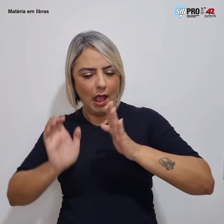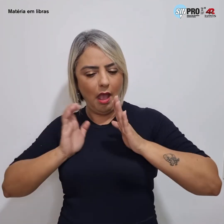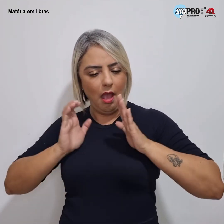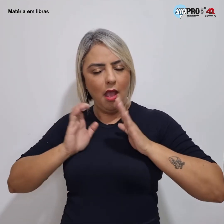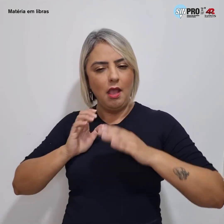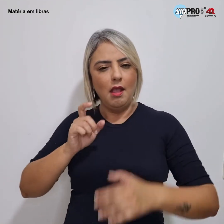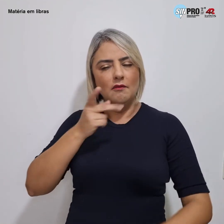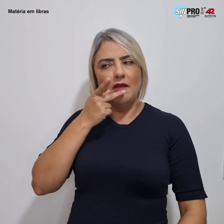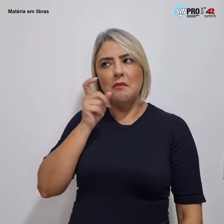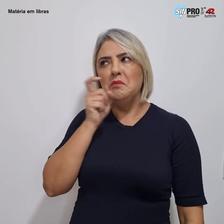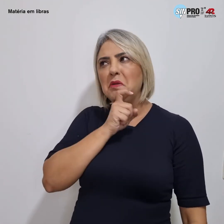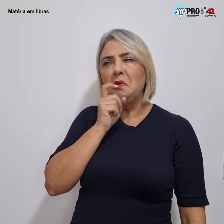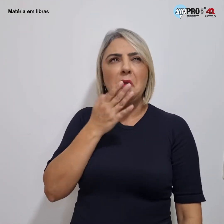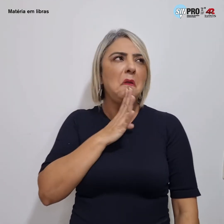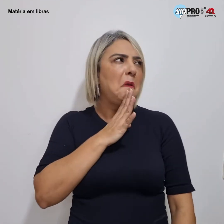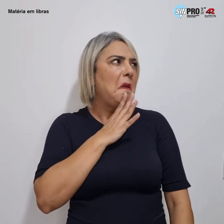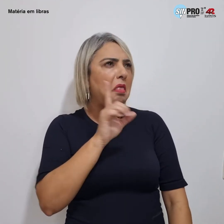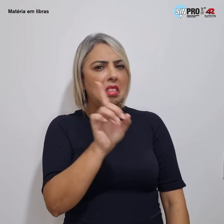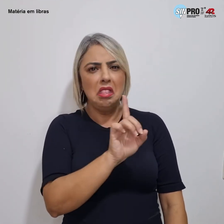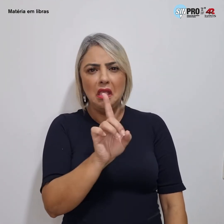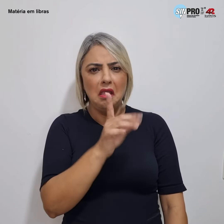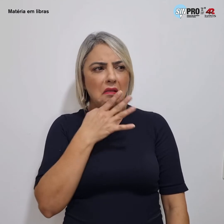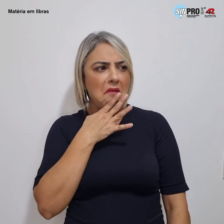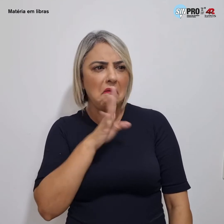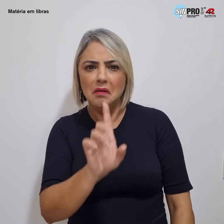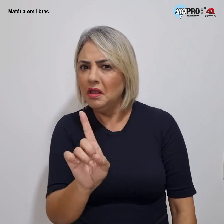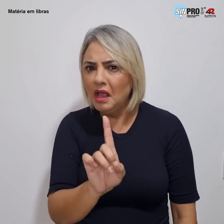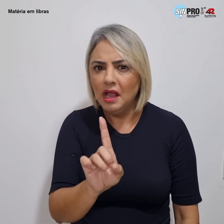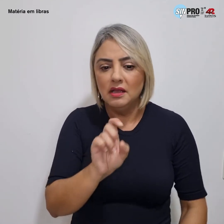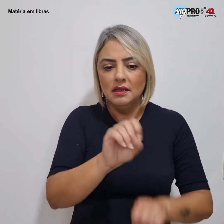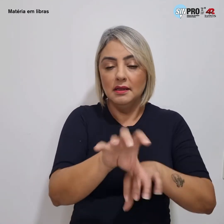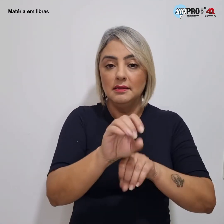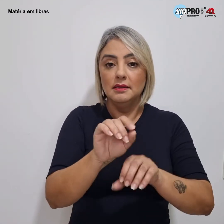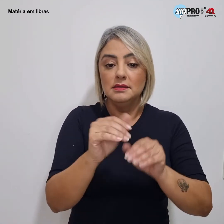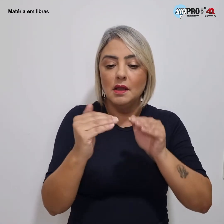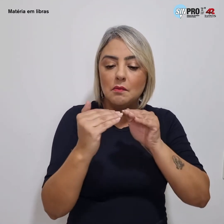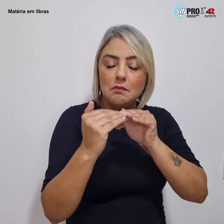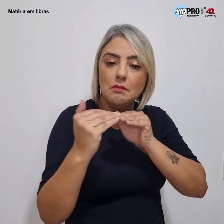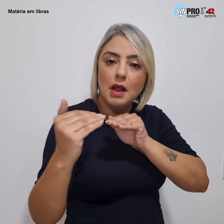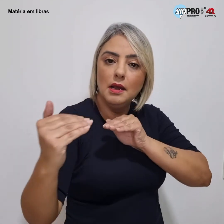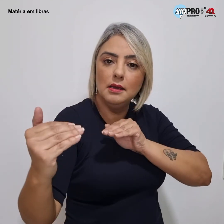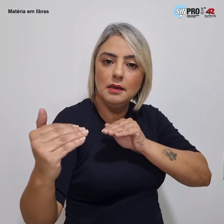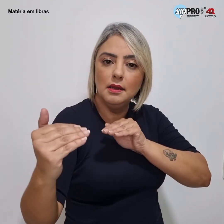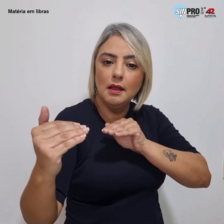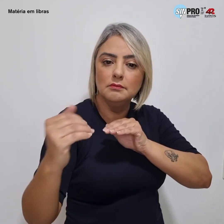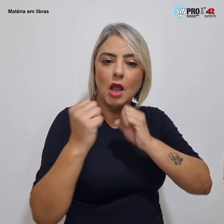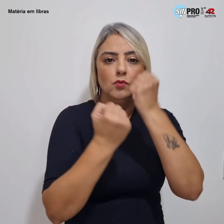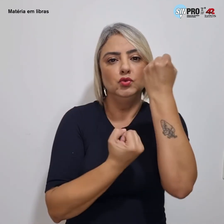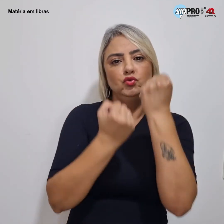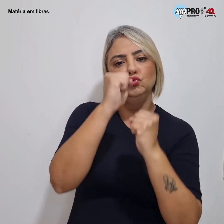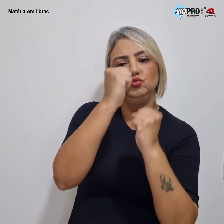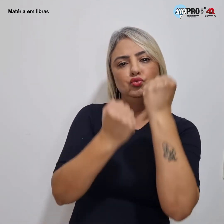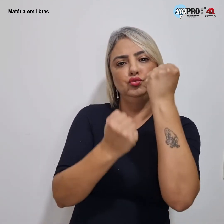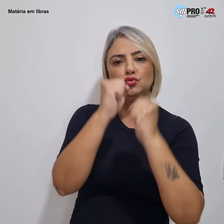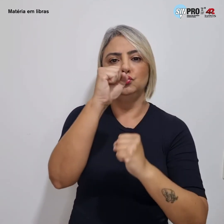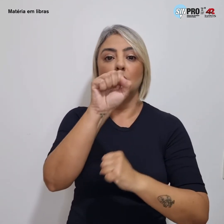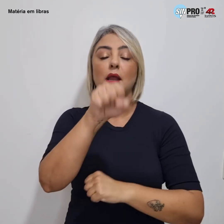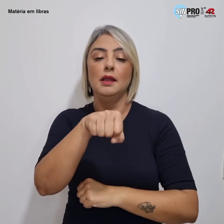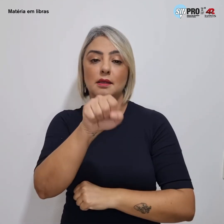representa, finge desconhecer o fato de a educação não ser uma linha de montagem industrial, e